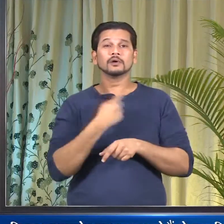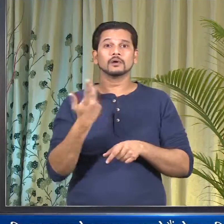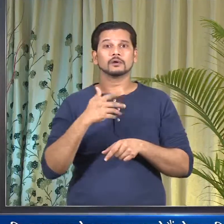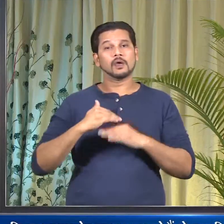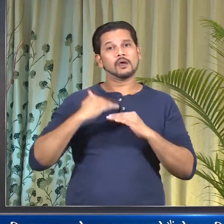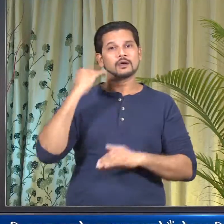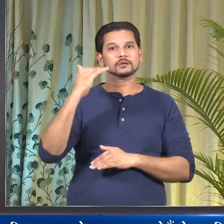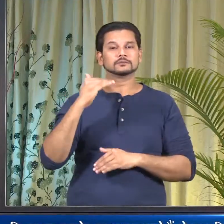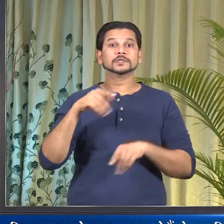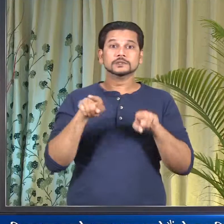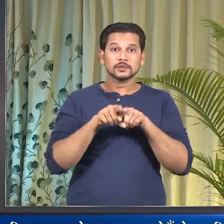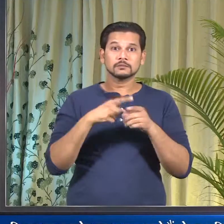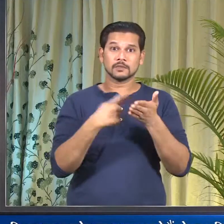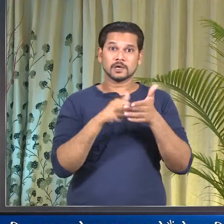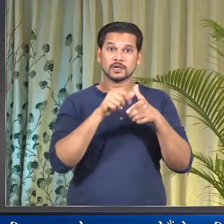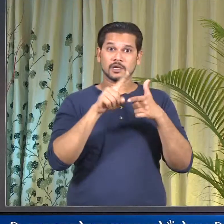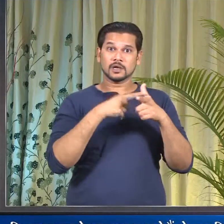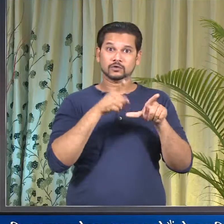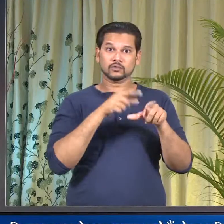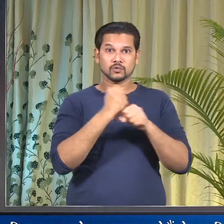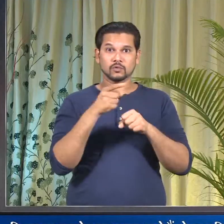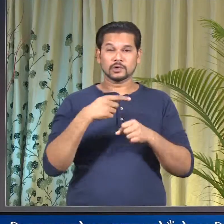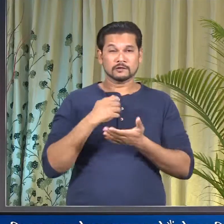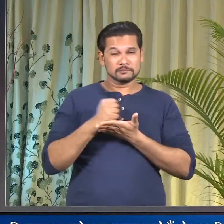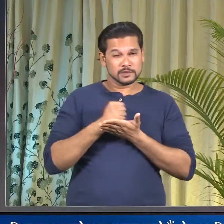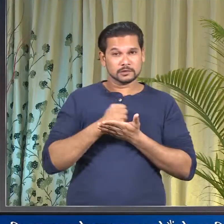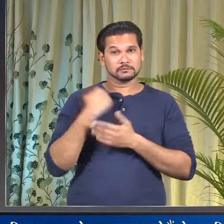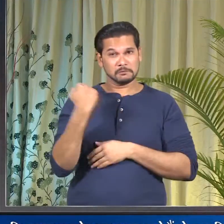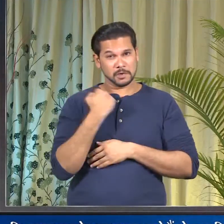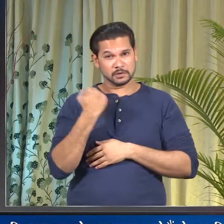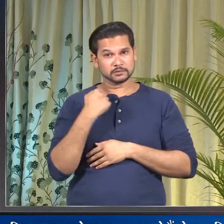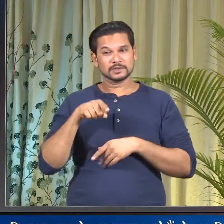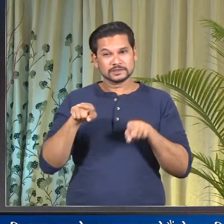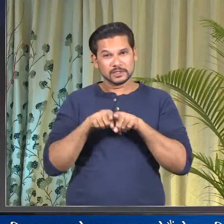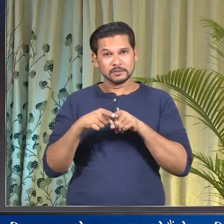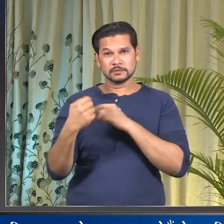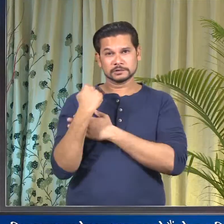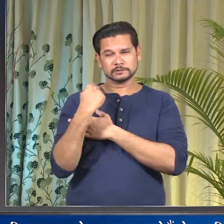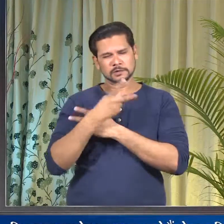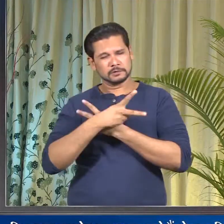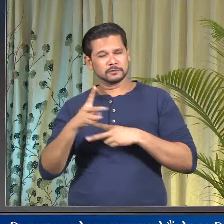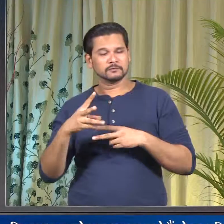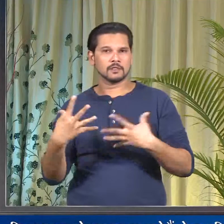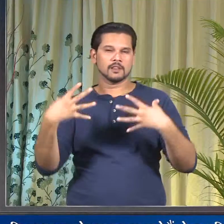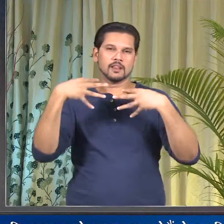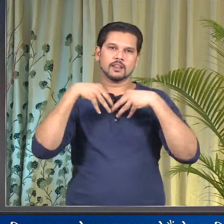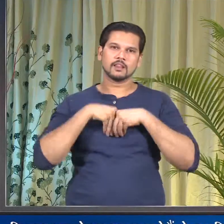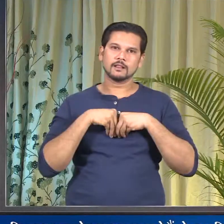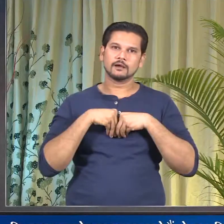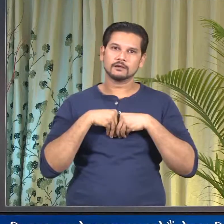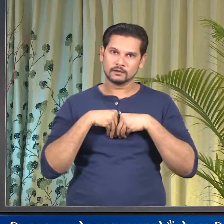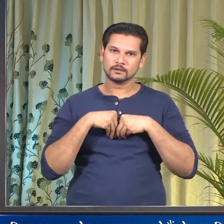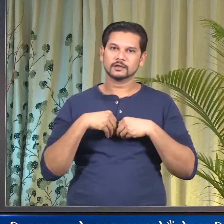भ्यास करते हैं, तो इन शक्तियों का विकास होने लगता है, और उसके द्वारा हम